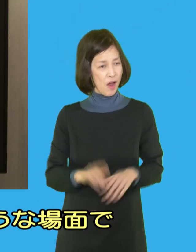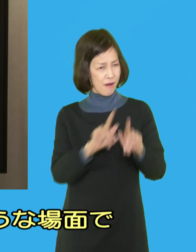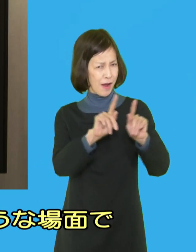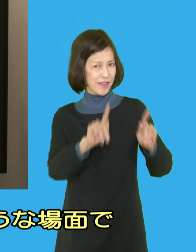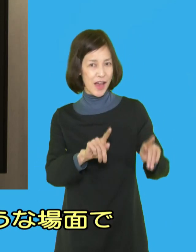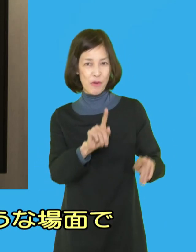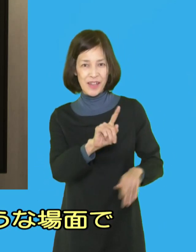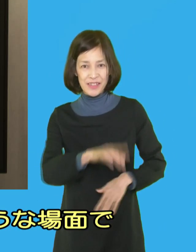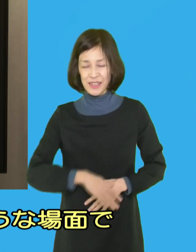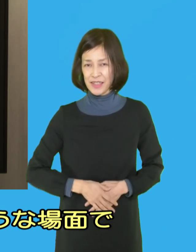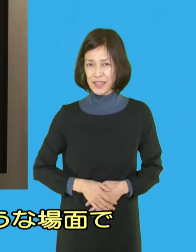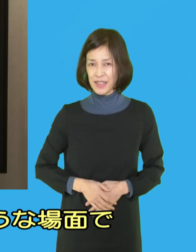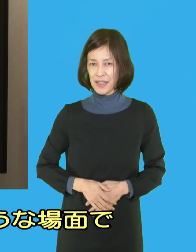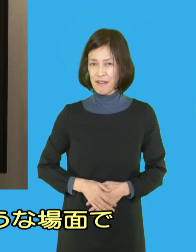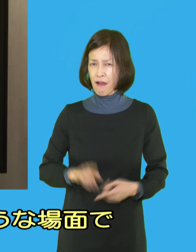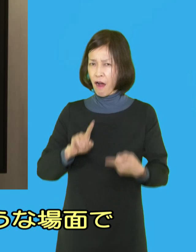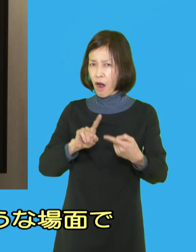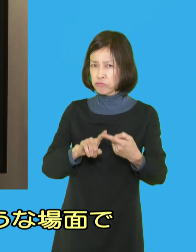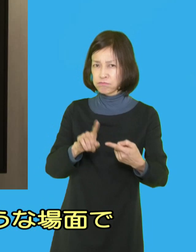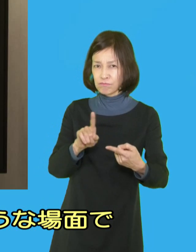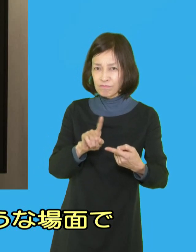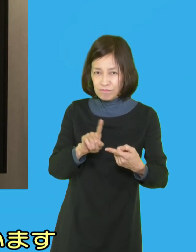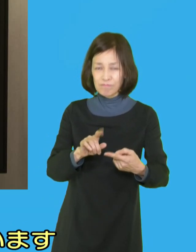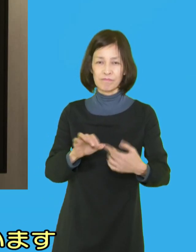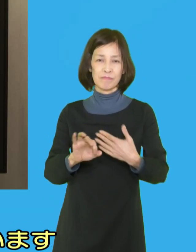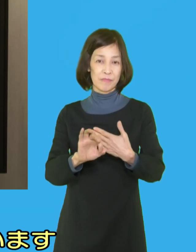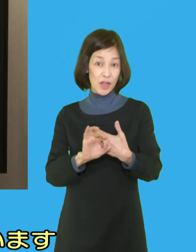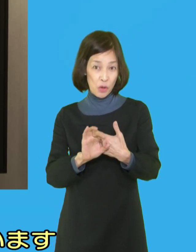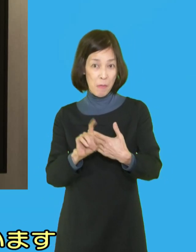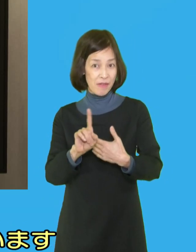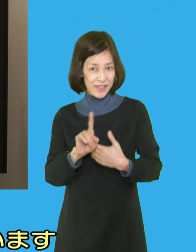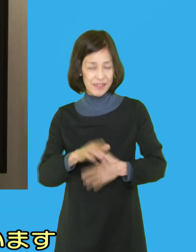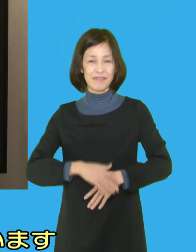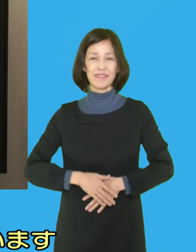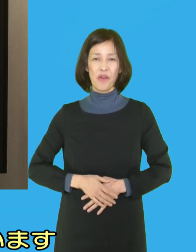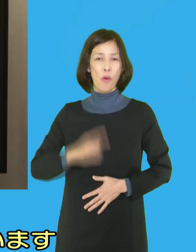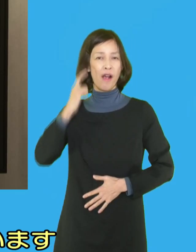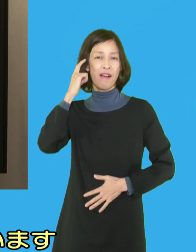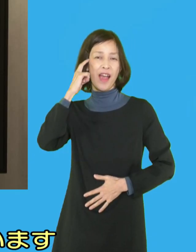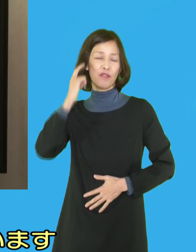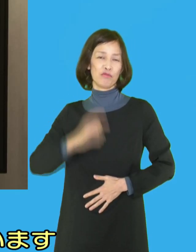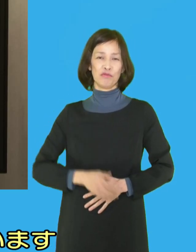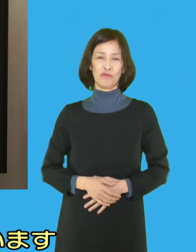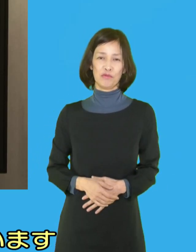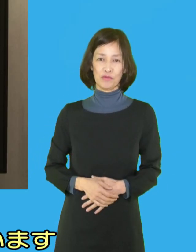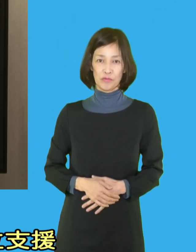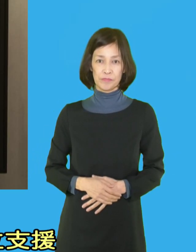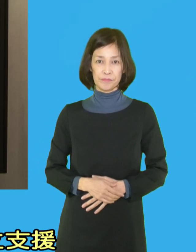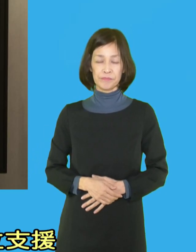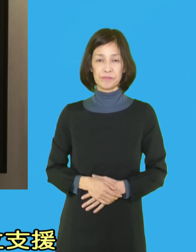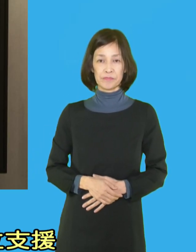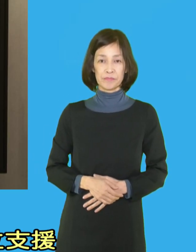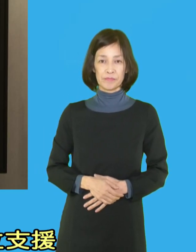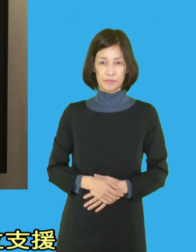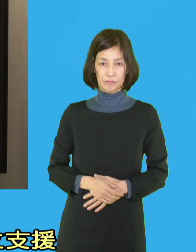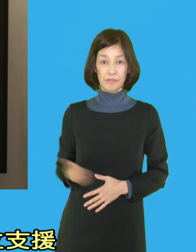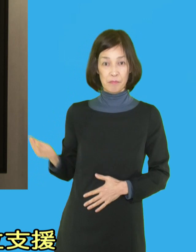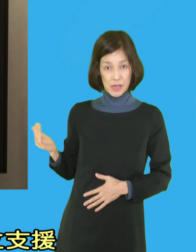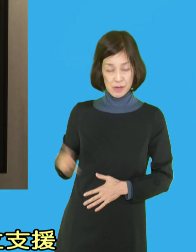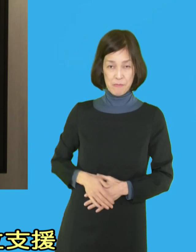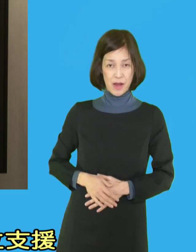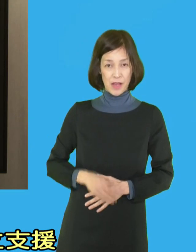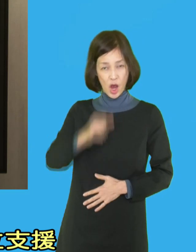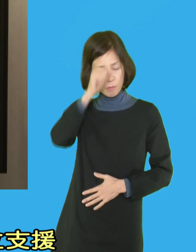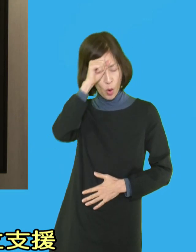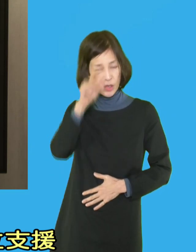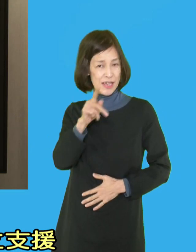があって、どのような場面で適用できるかということを検討していきたいなと思っております。右側のがん治療と仕